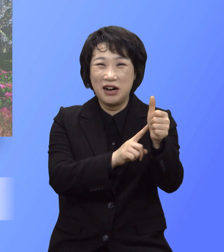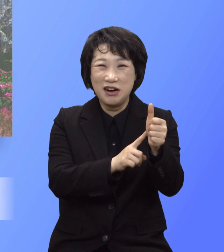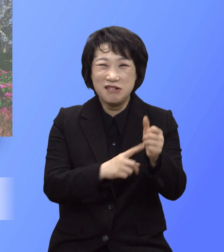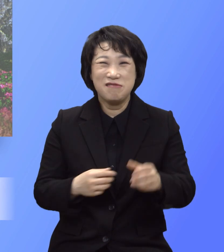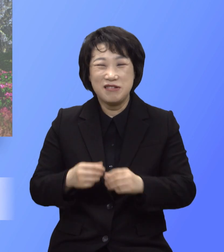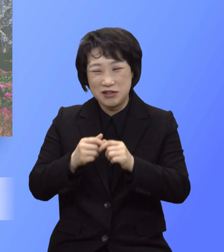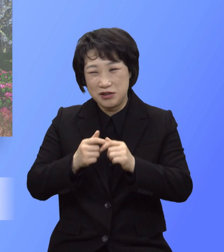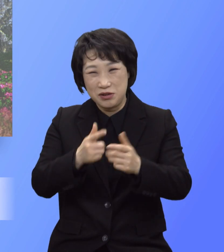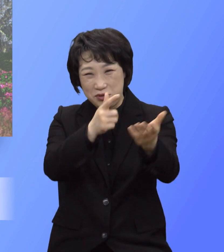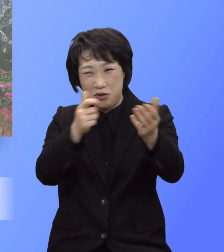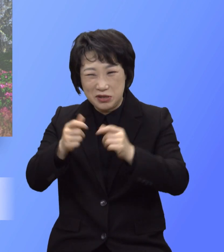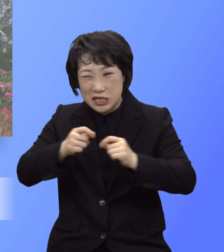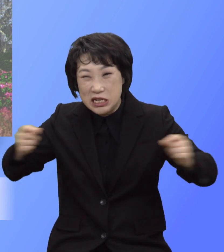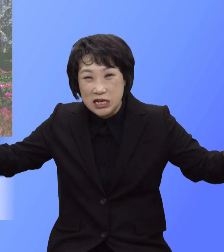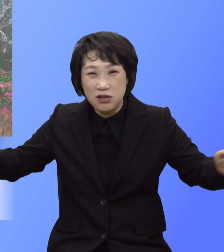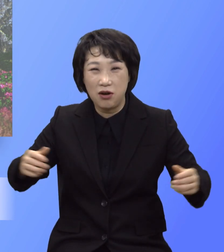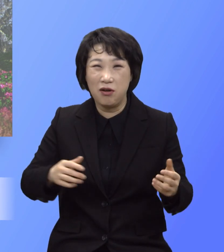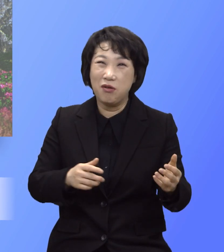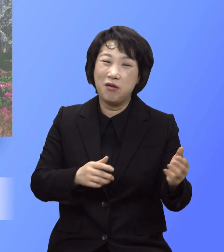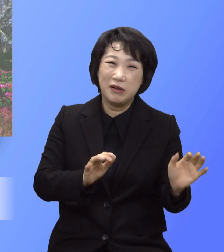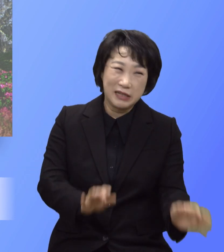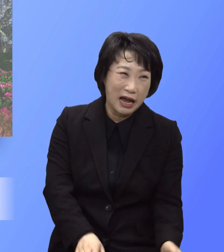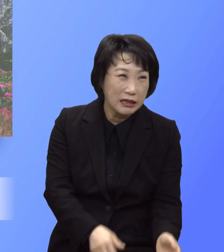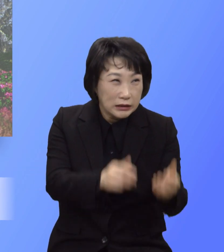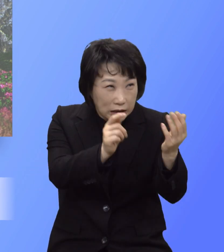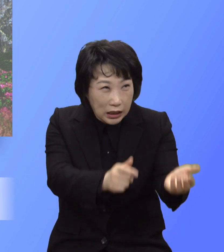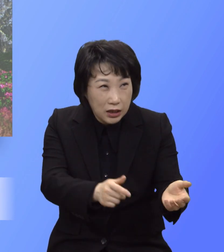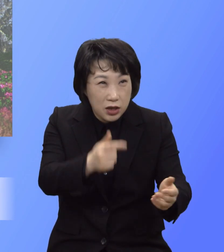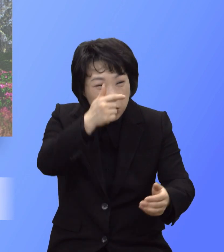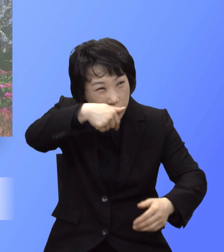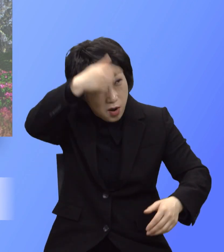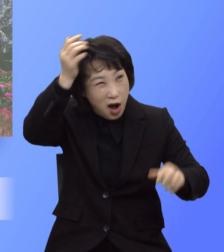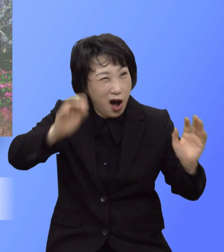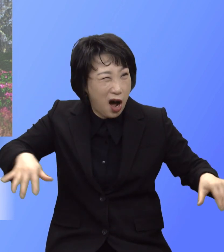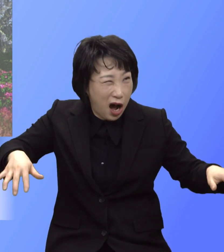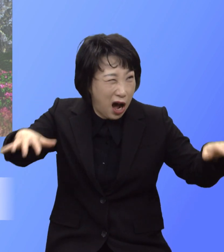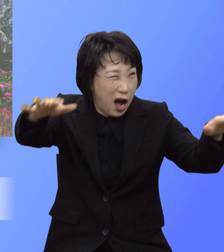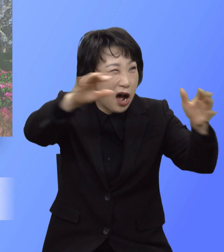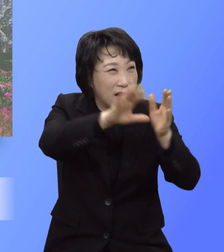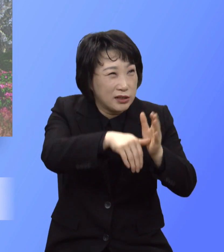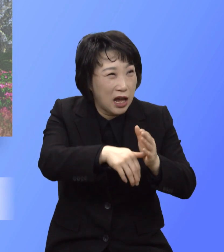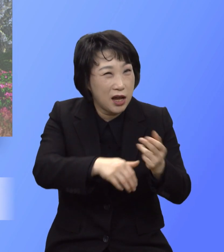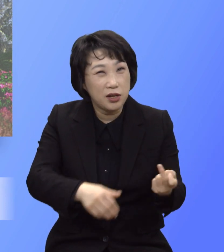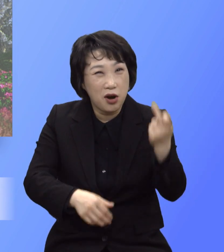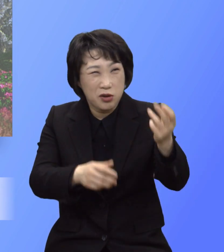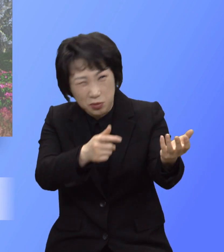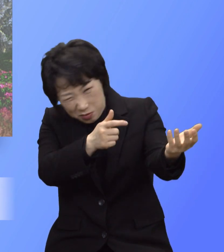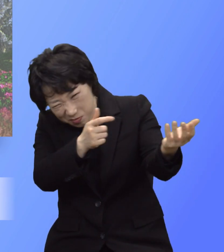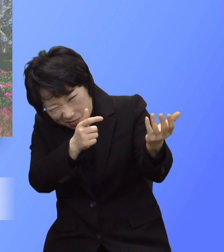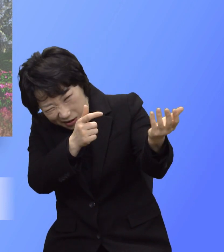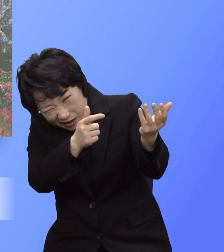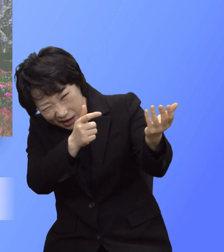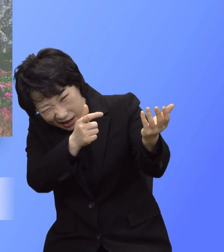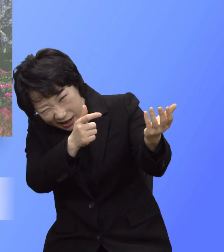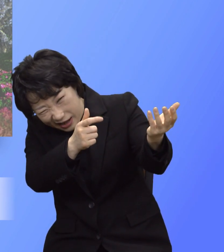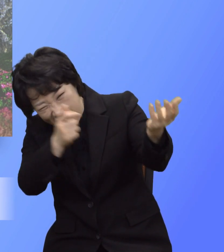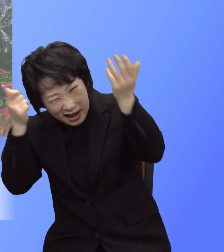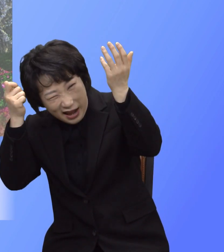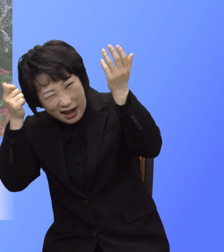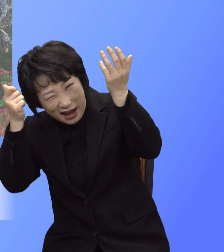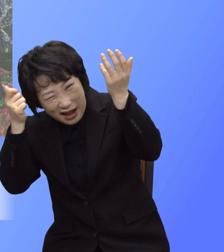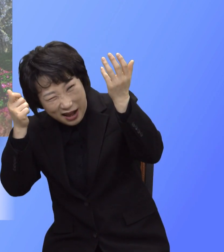들고 쏠 때 보면 꽝이 꽁이 날아가는데 바짝 날아가는 사람들이 어떻게 팡 소리